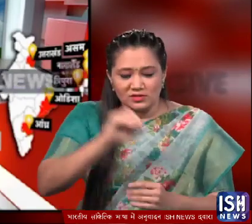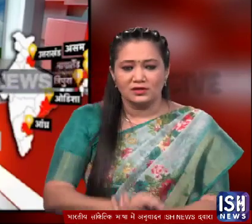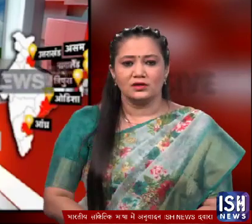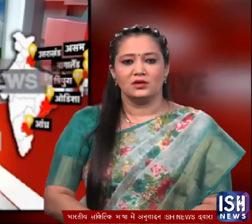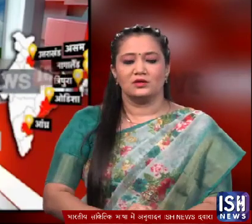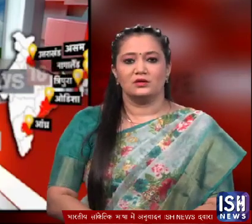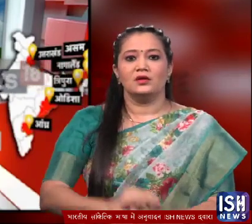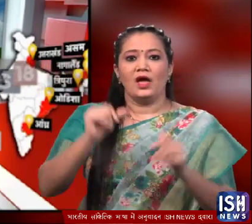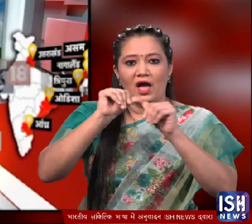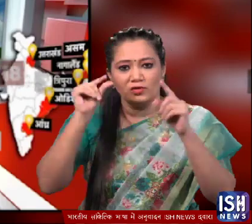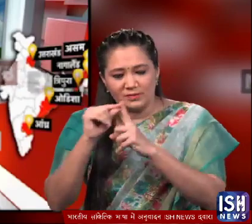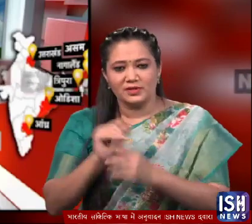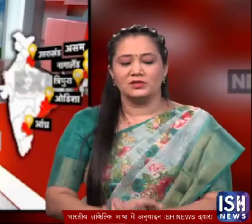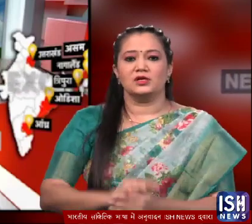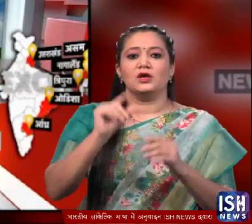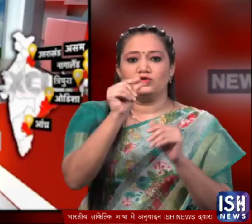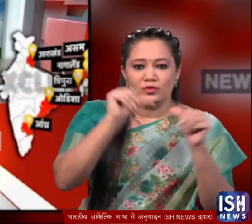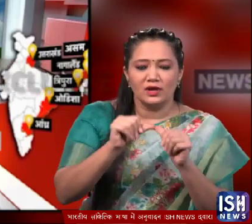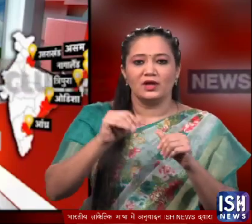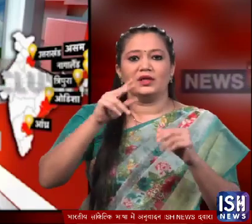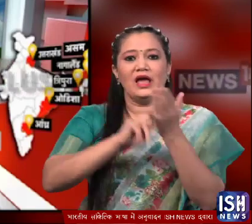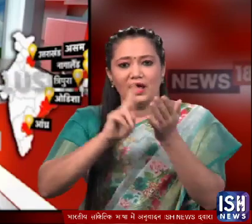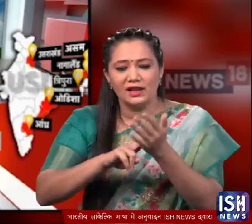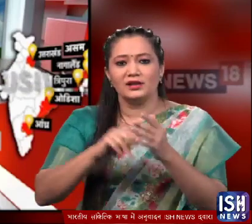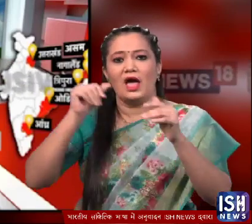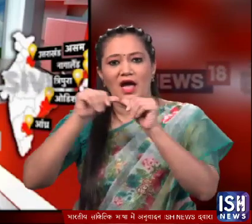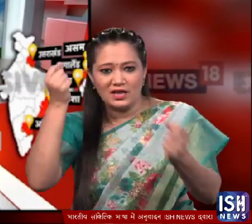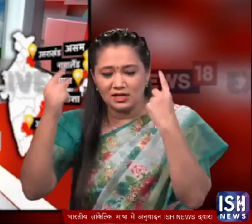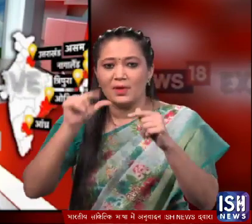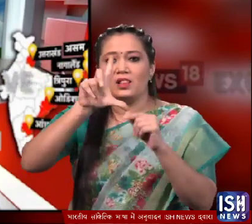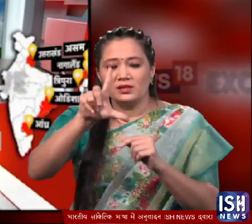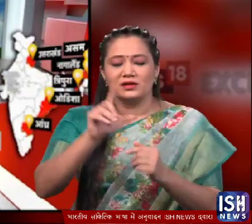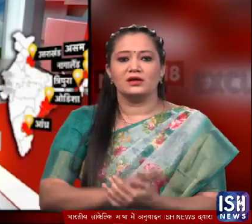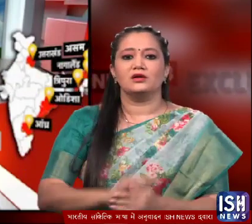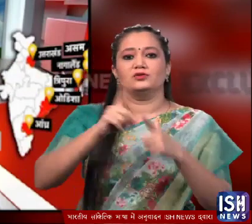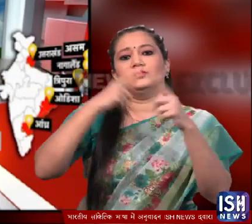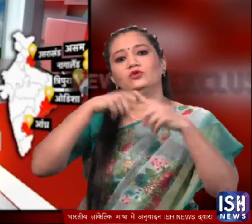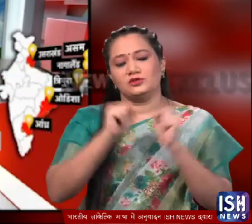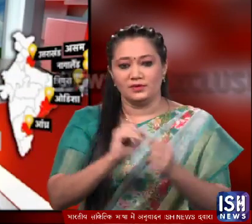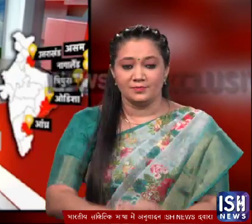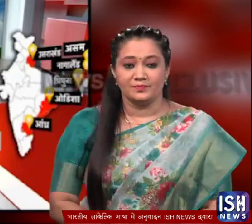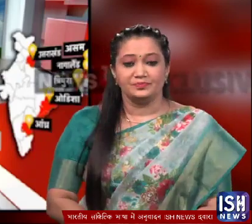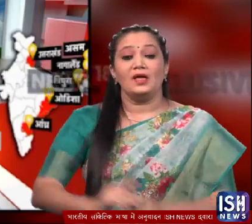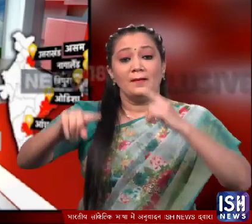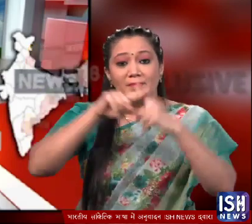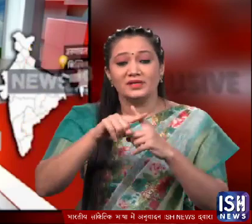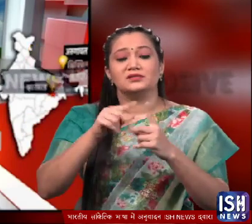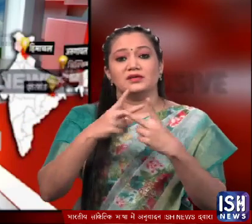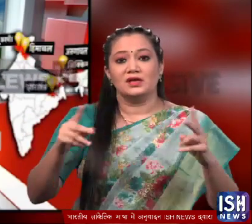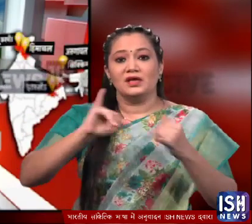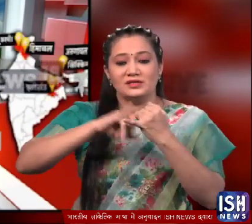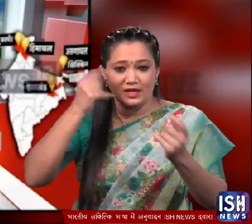ओडिशा, अरुणाचल प्रदेश, उत्तराखंड, नागालैंड, असम, लद्दाख और जम्मू कश्मीर। इनके अलावा